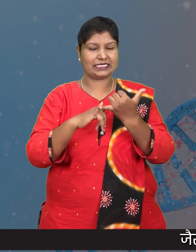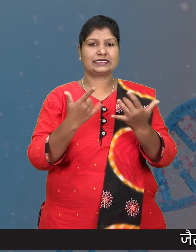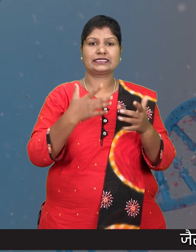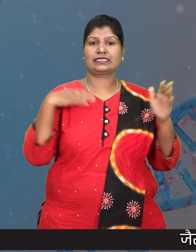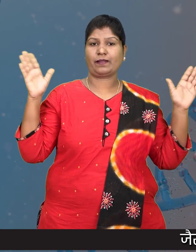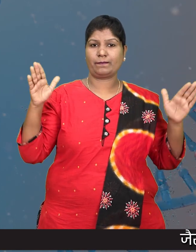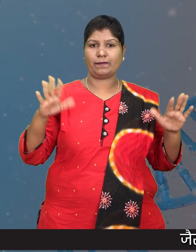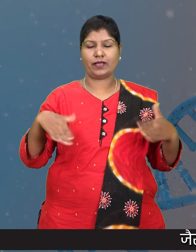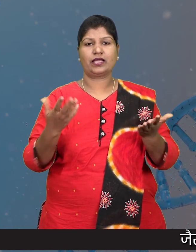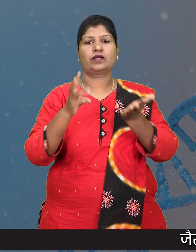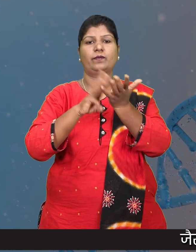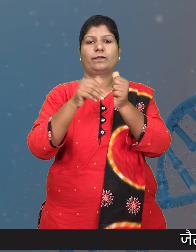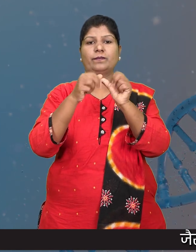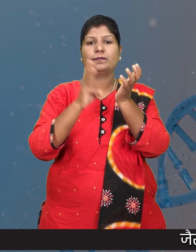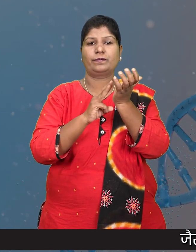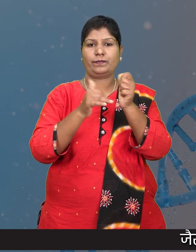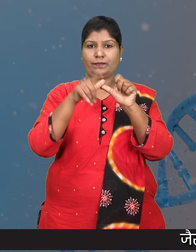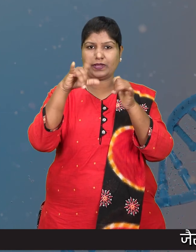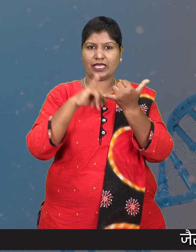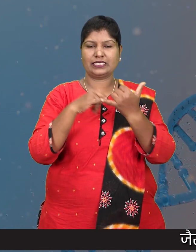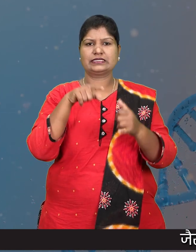और स्तनधारी।